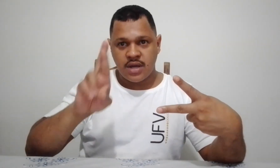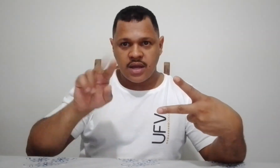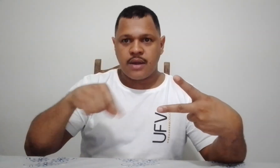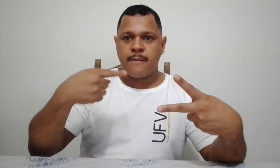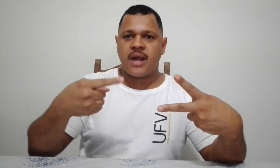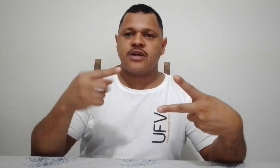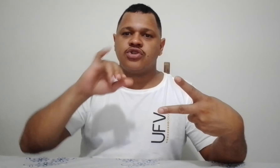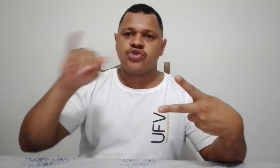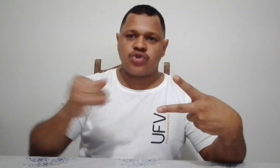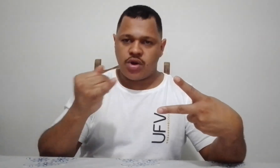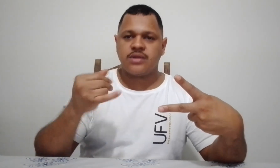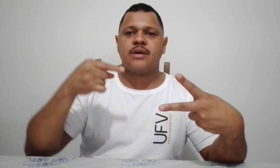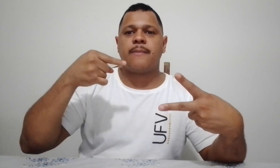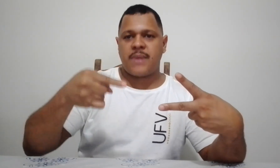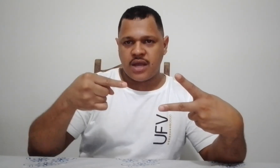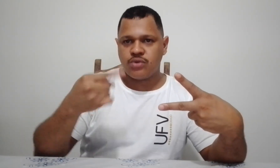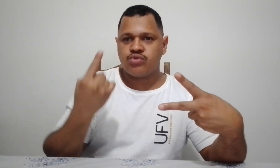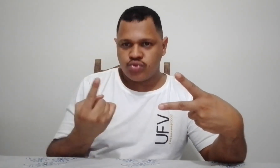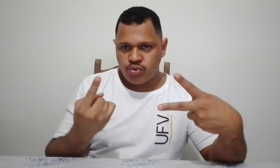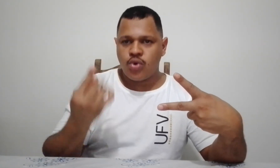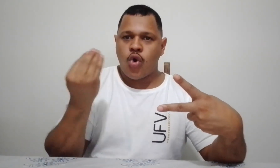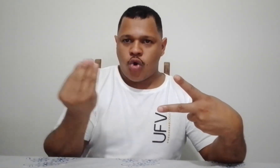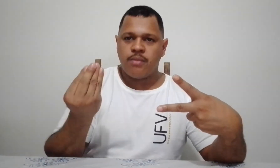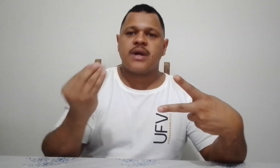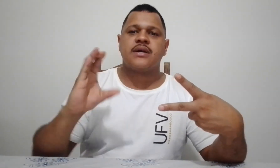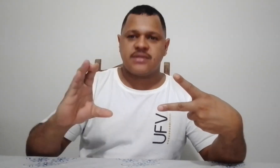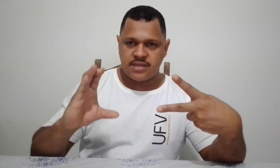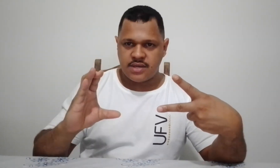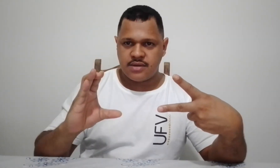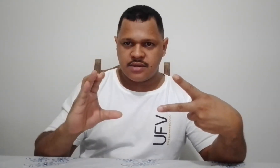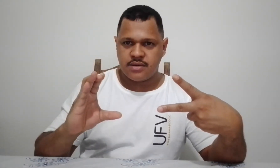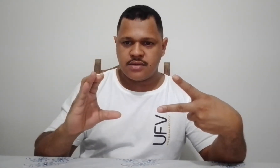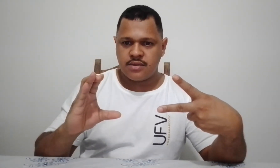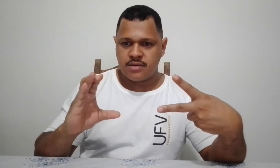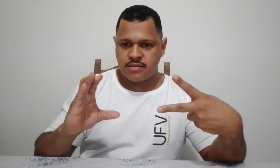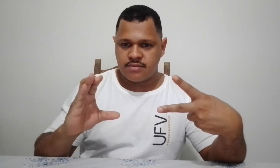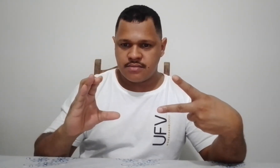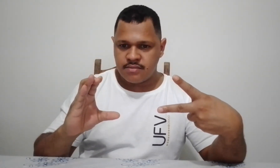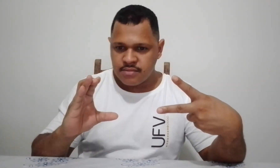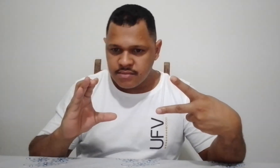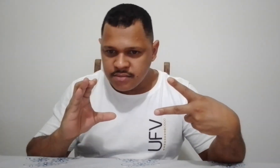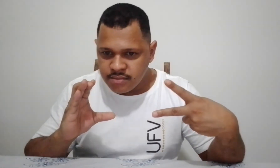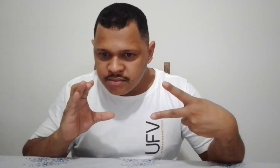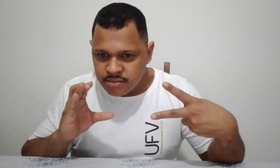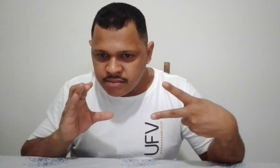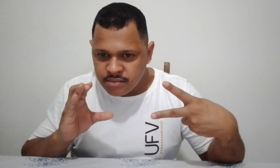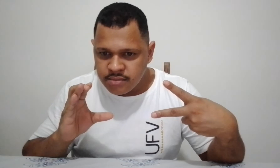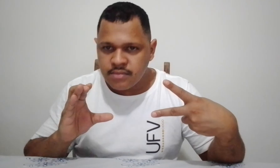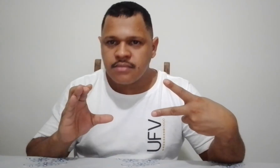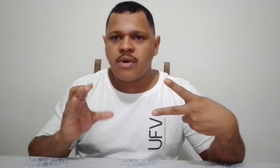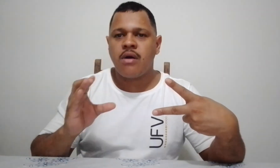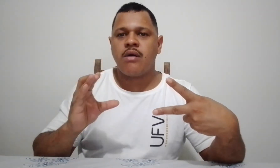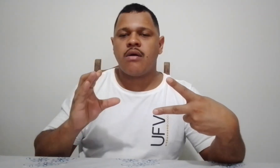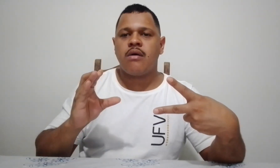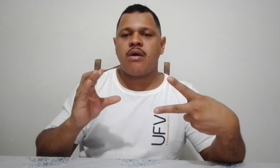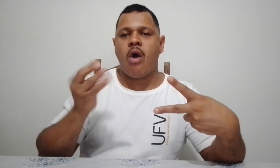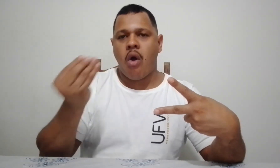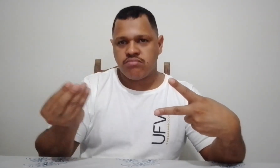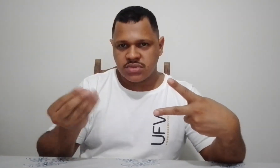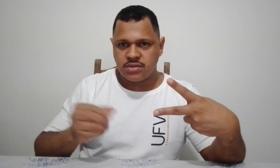J menos 1 sobre ômega C ohms. Observe o seguinte, vocês devem se lembrar que a impedância era dada